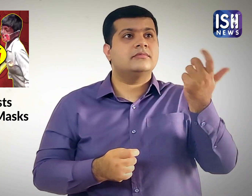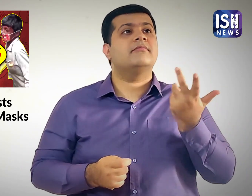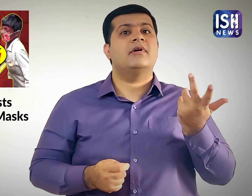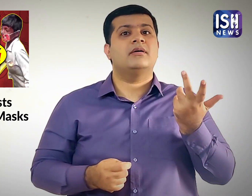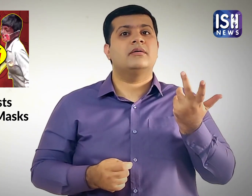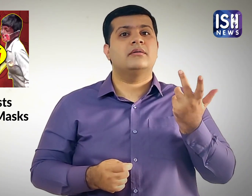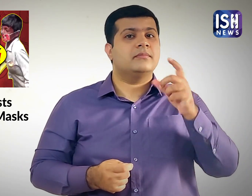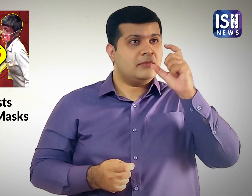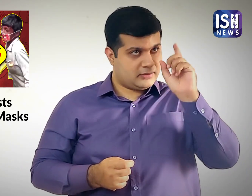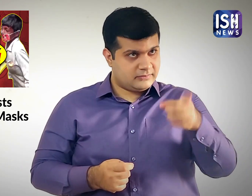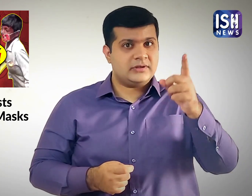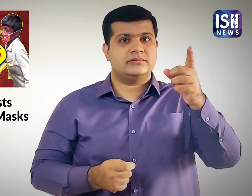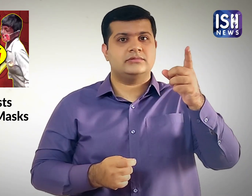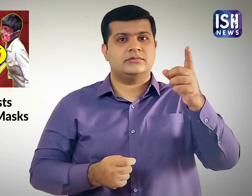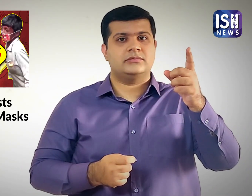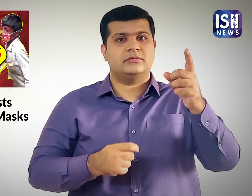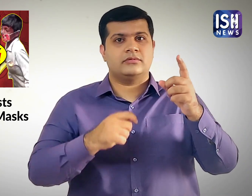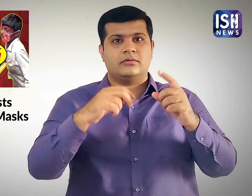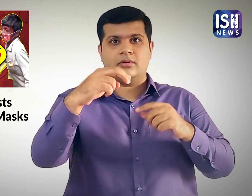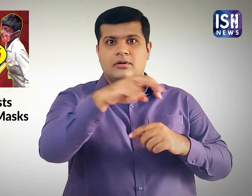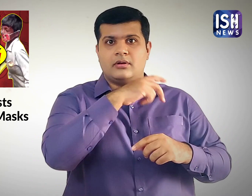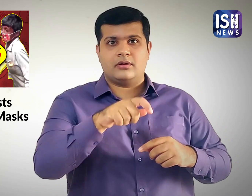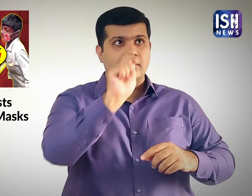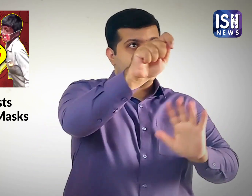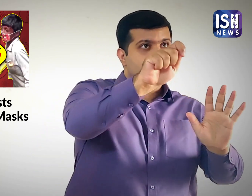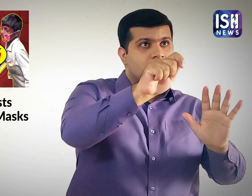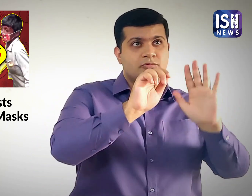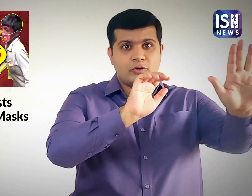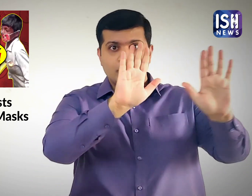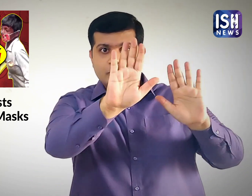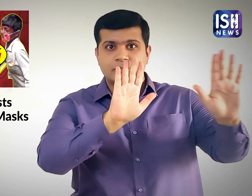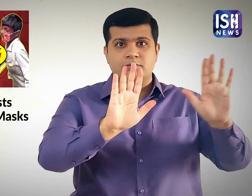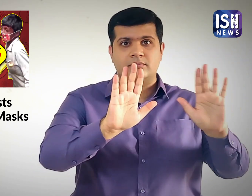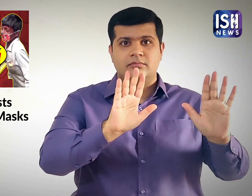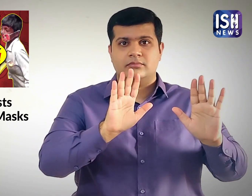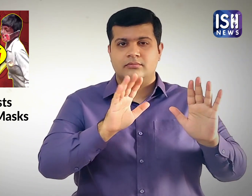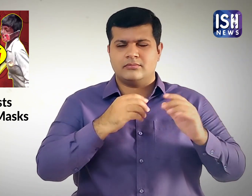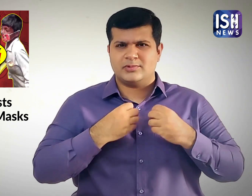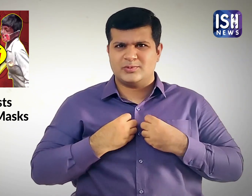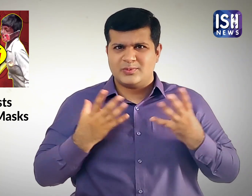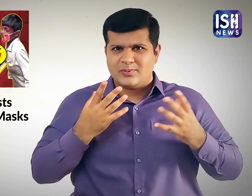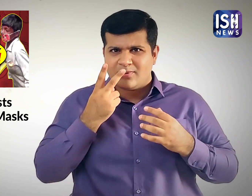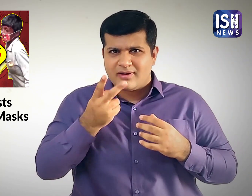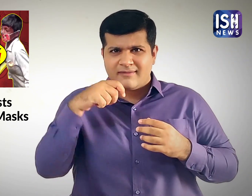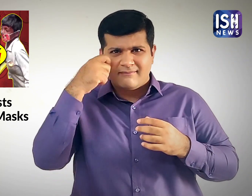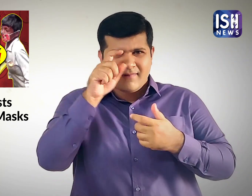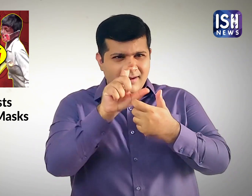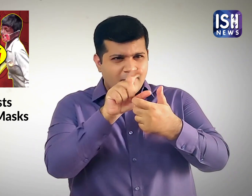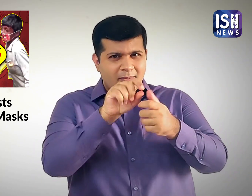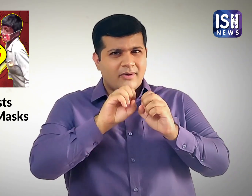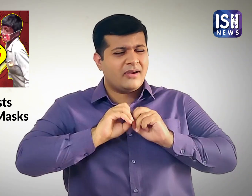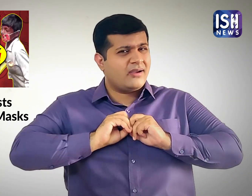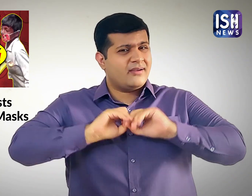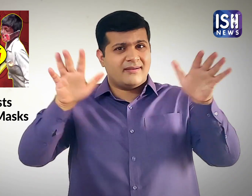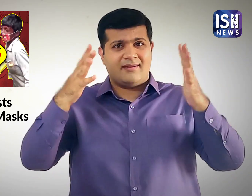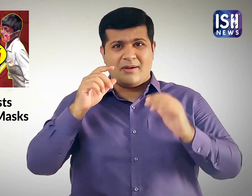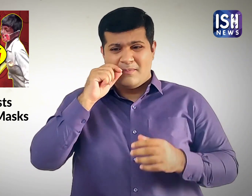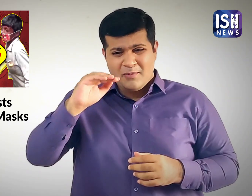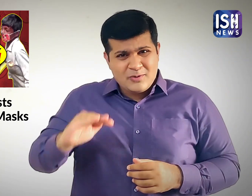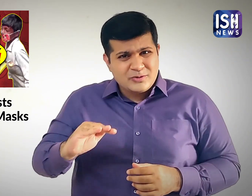और आपका मास्क कहा है कृपिया इससे पैने कहते हुए देख सकते है ऐसे वो कई लोगों को सड़क पर रोकता है ये हैरान